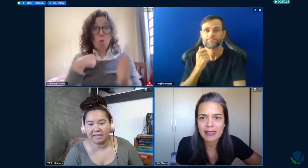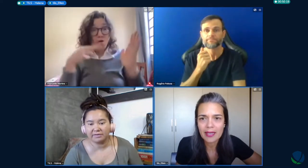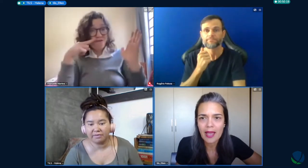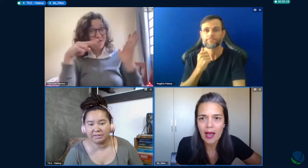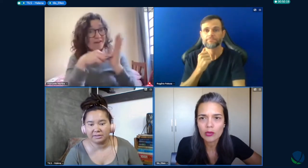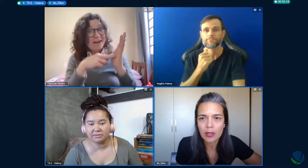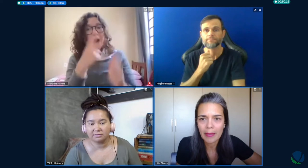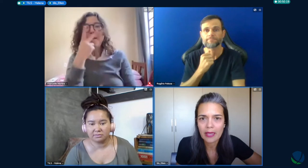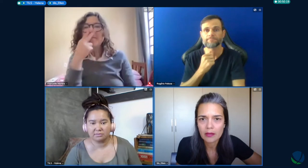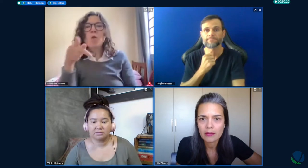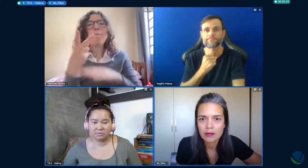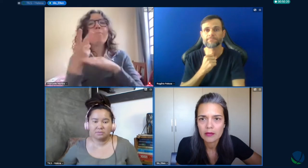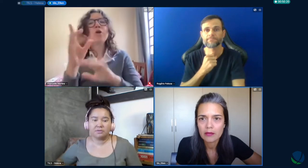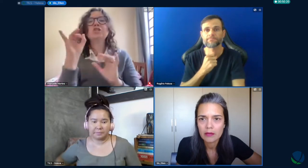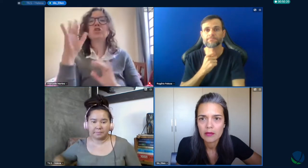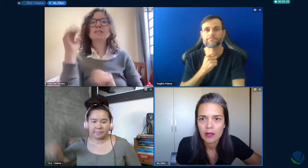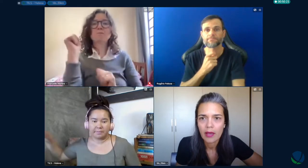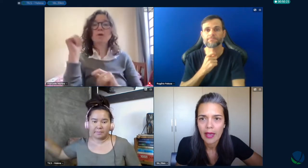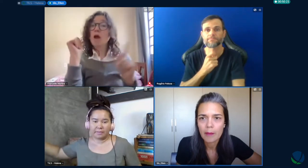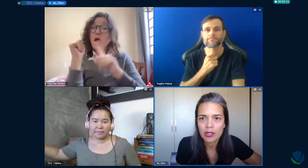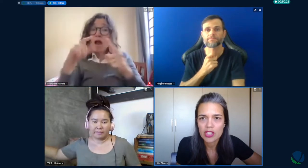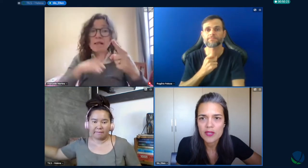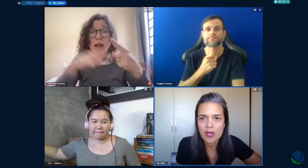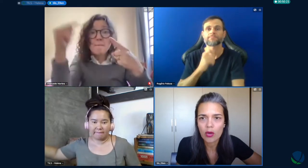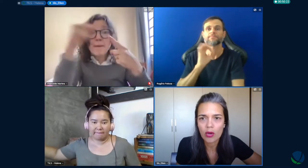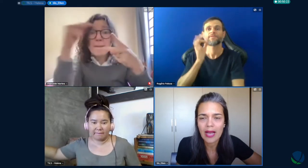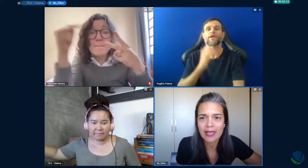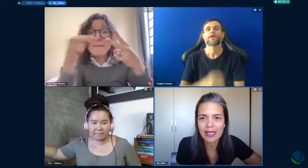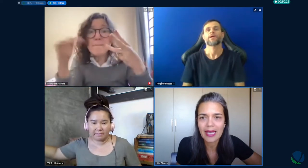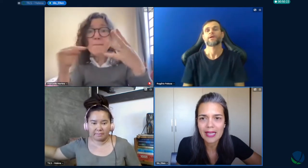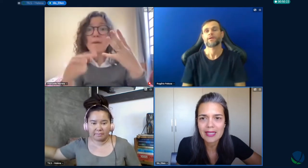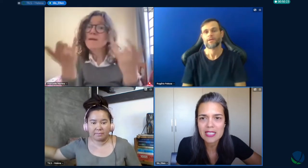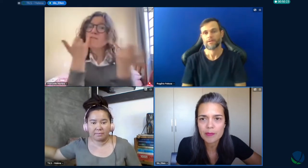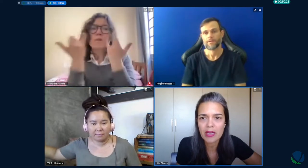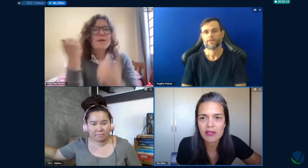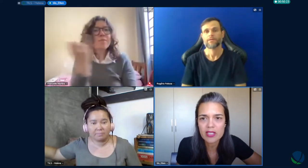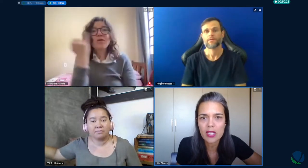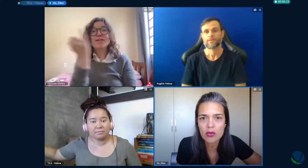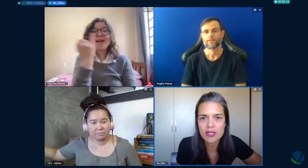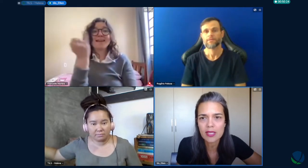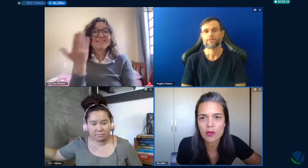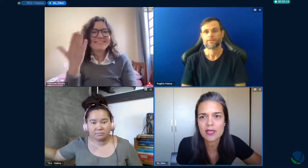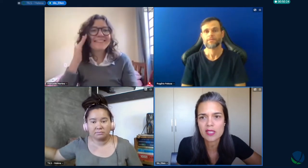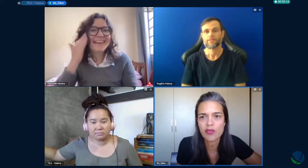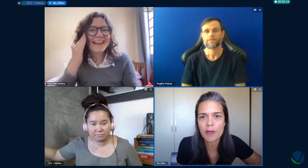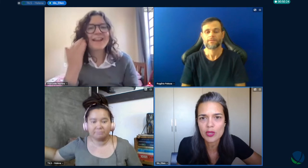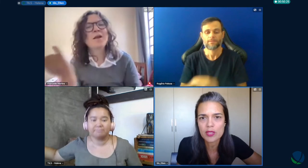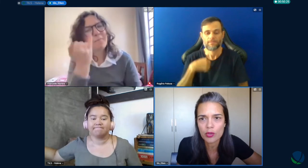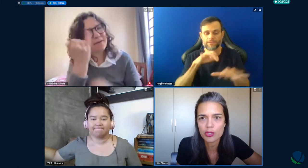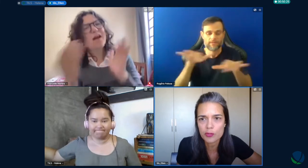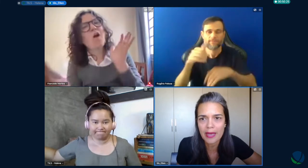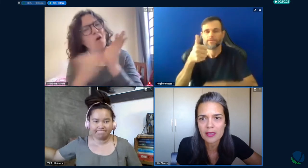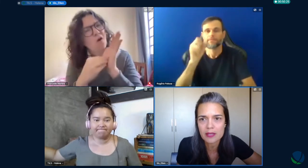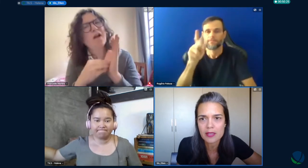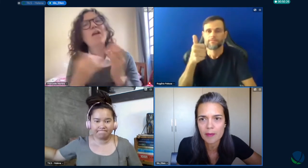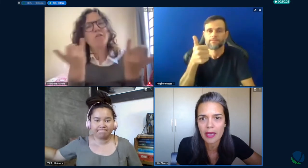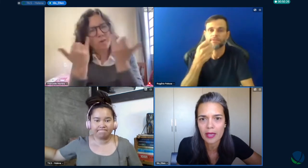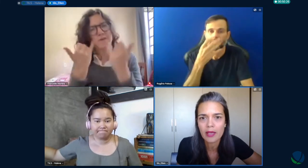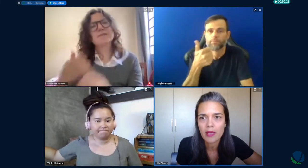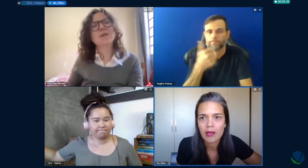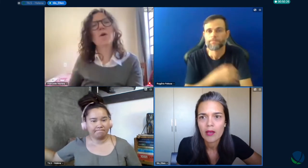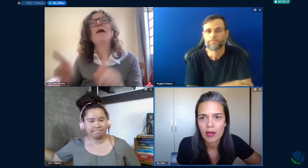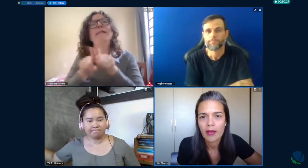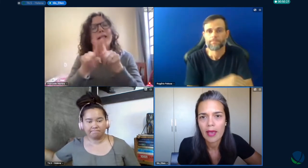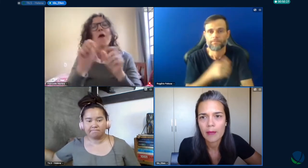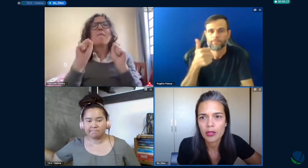colocar esse material também. É importante você colocar que, além da Espanha, você conseguiu essas informações em outros países